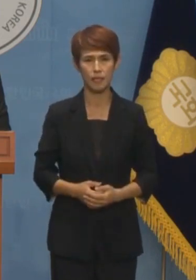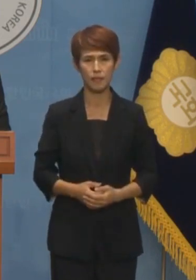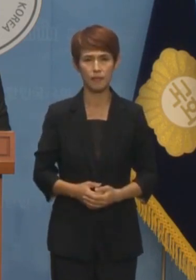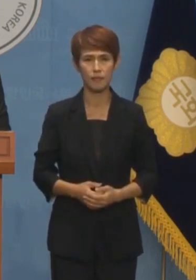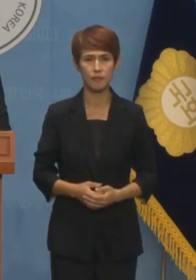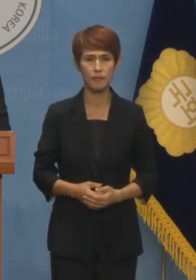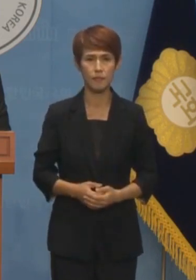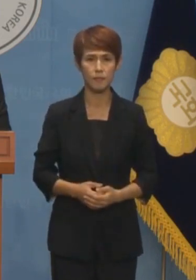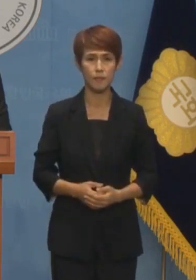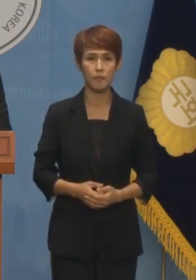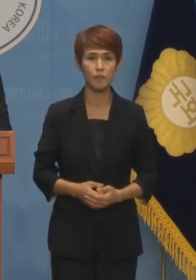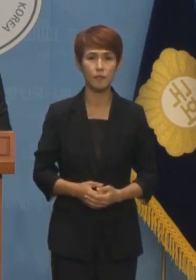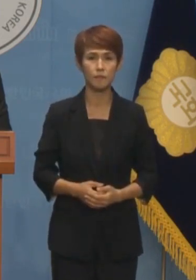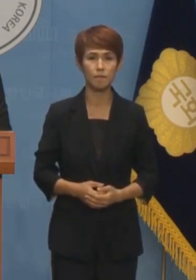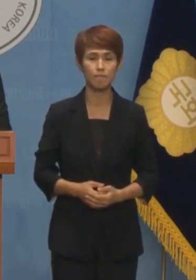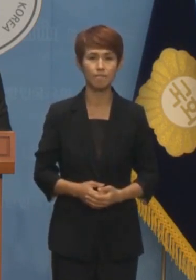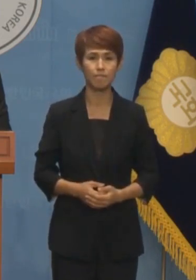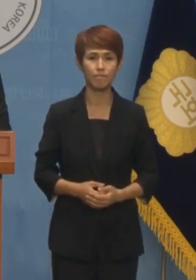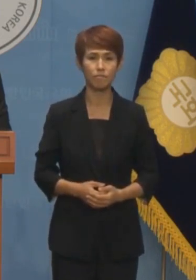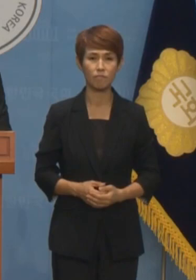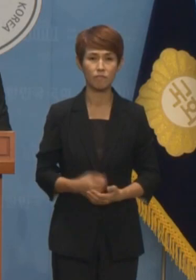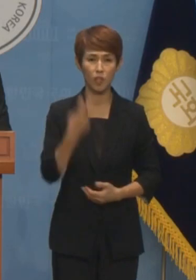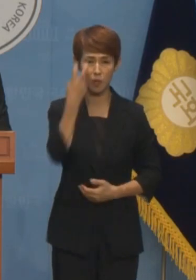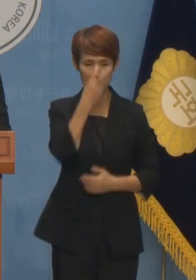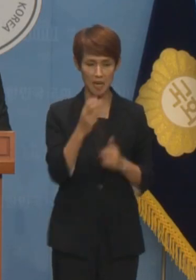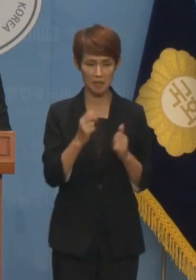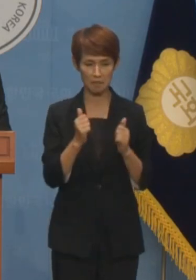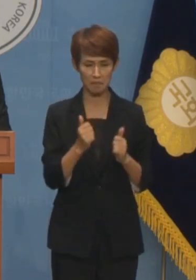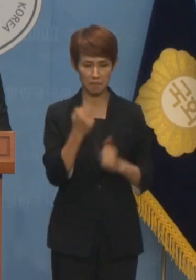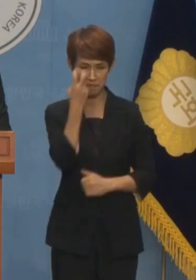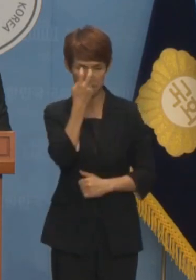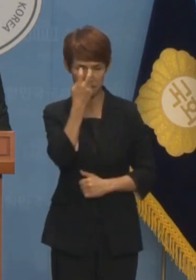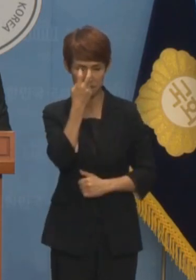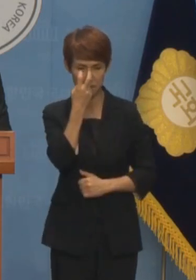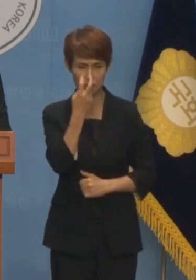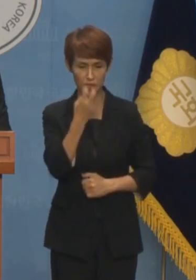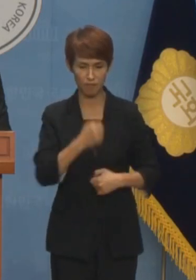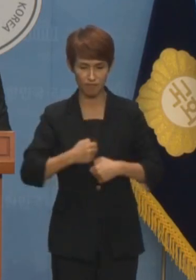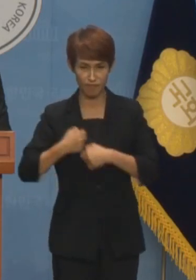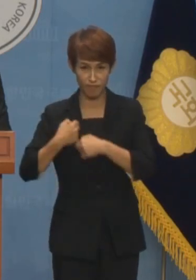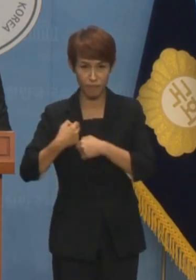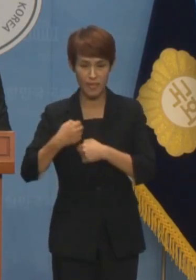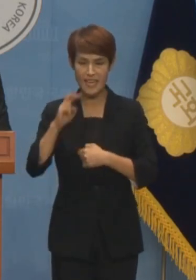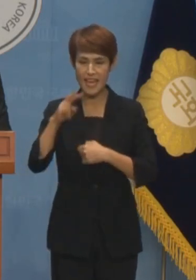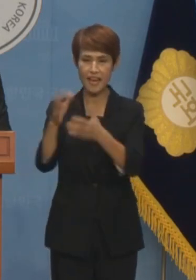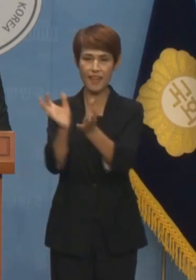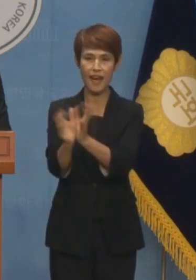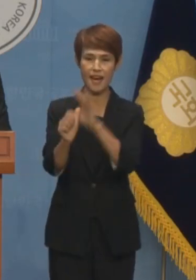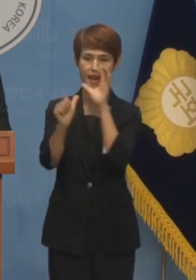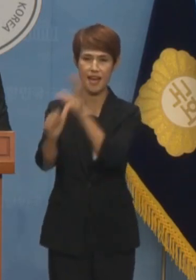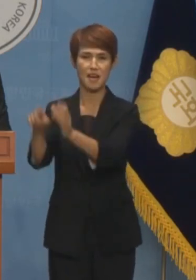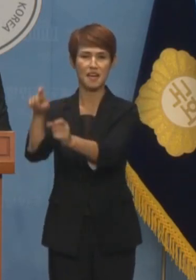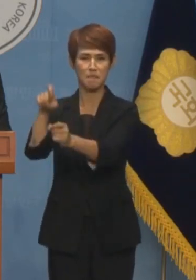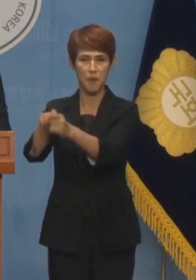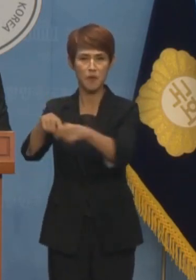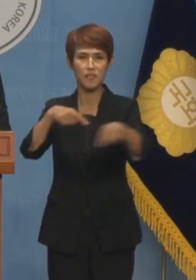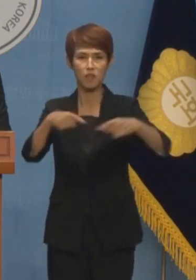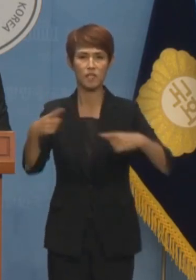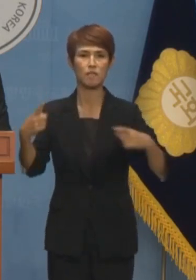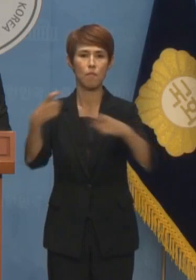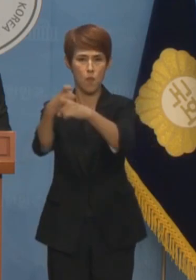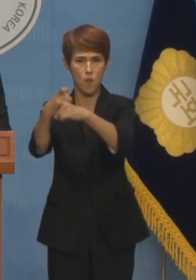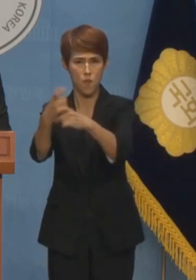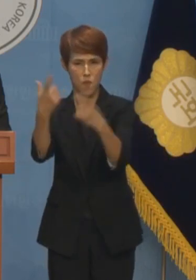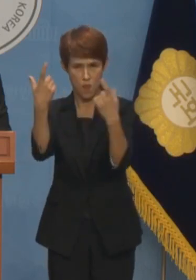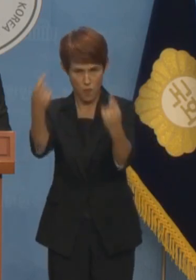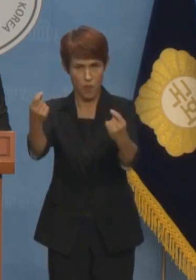쓰십시오. 이처럼 부실한 검찰 수사는 이 수사가 처음부터 야당을 올가매기 위한 또 다른 정치보복 수사에